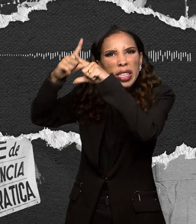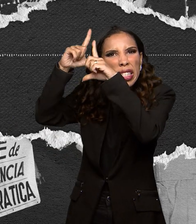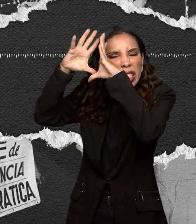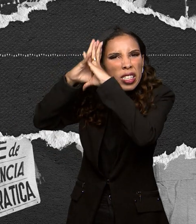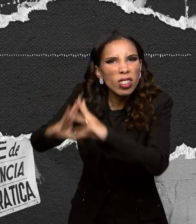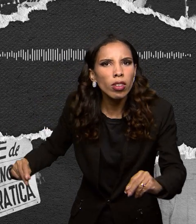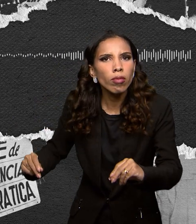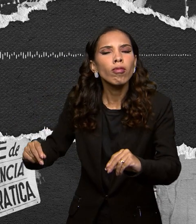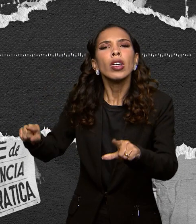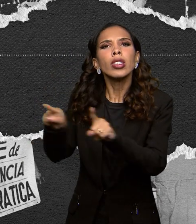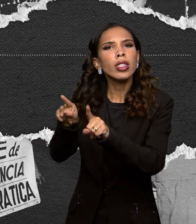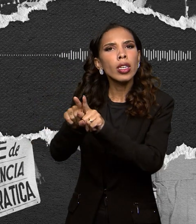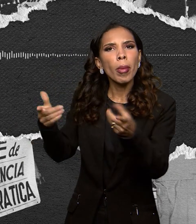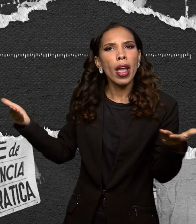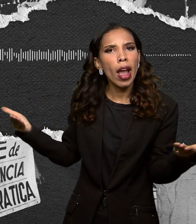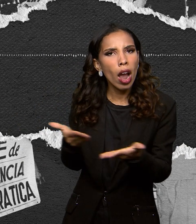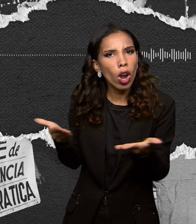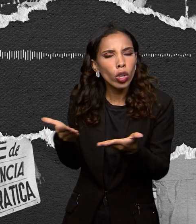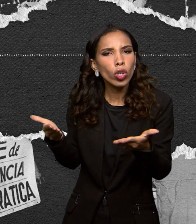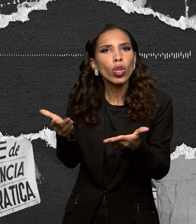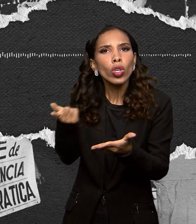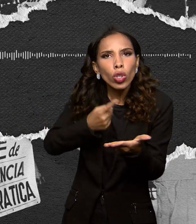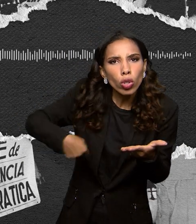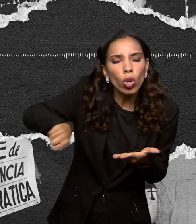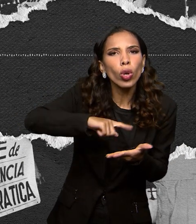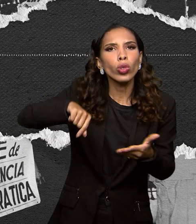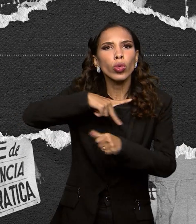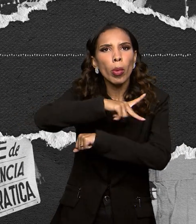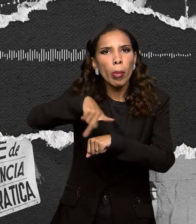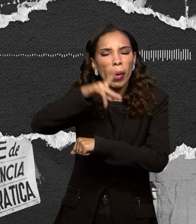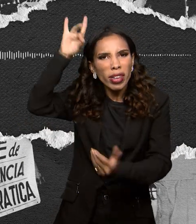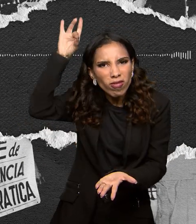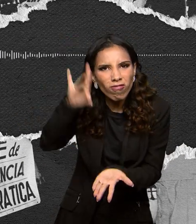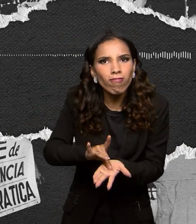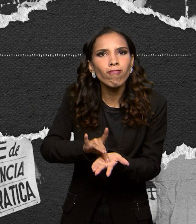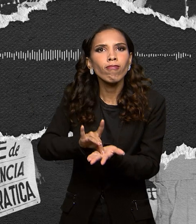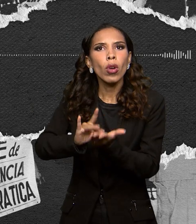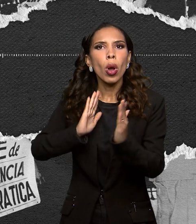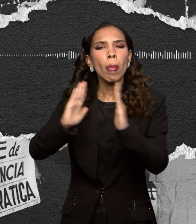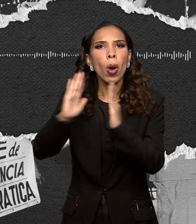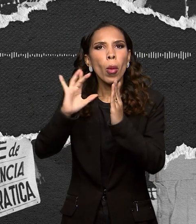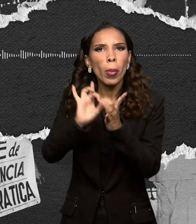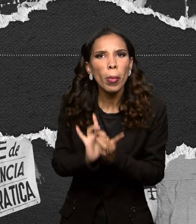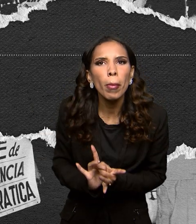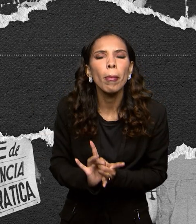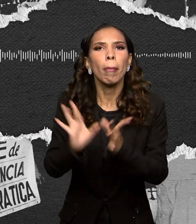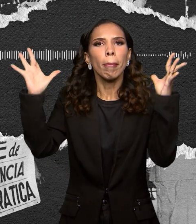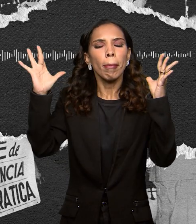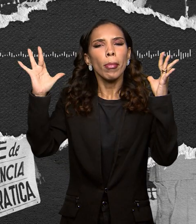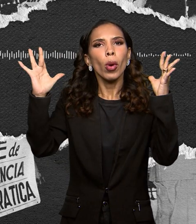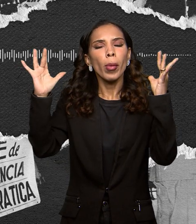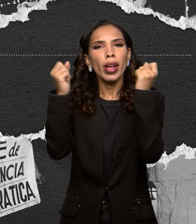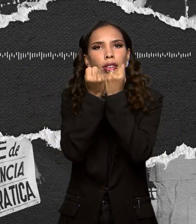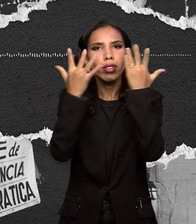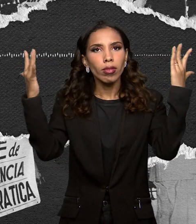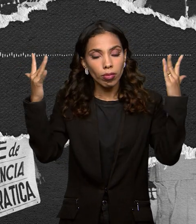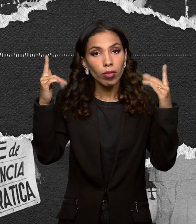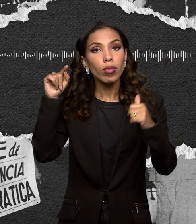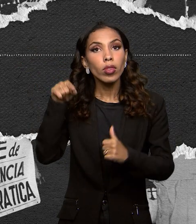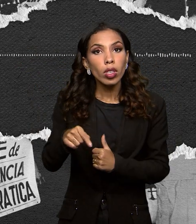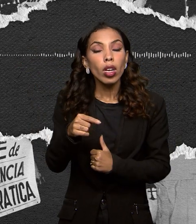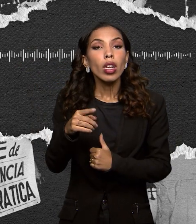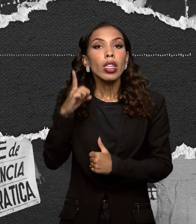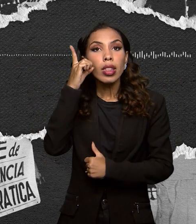vez, definitivamente, para que o nosso país veja realmente o momento da sua libertação raiada. Esse aí é o apelo